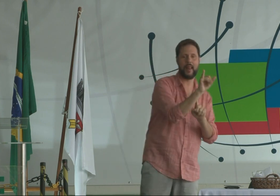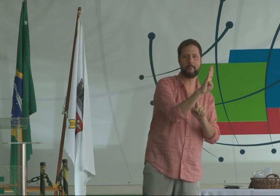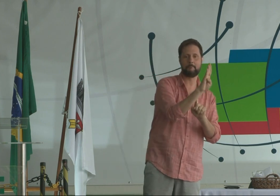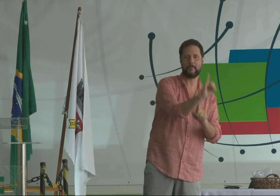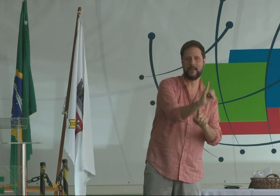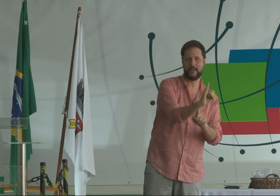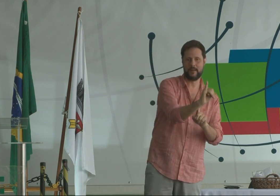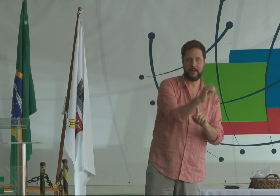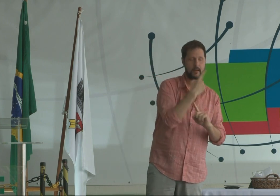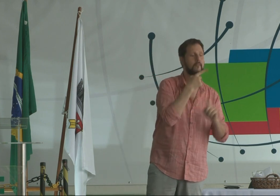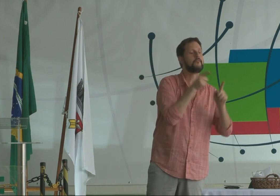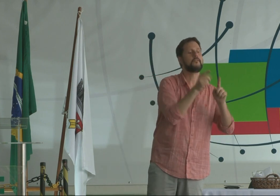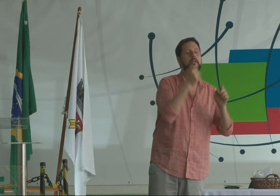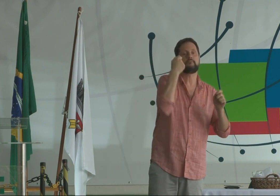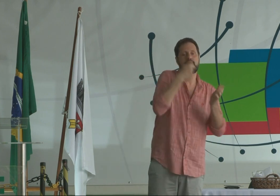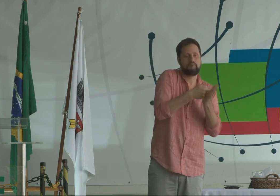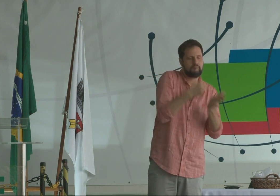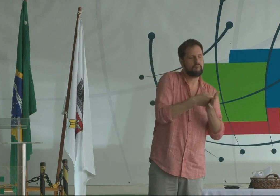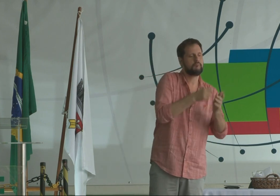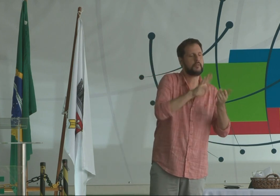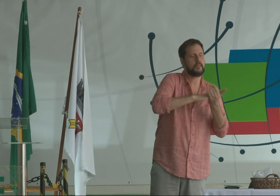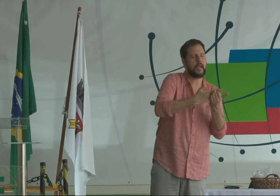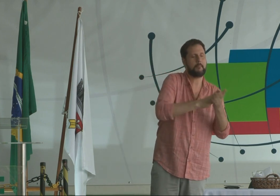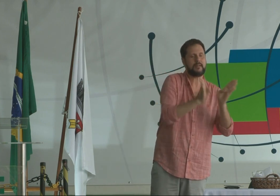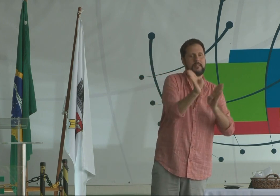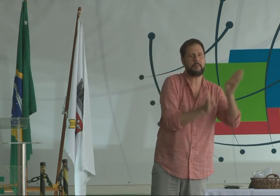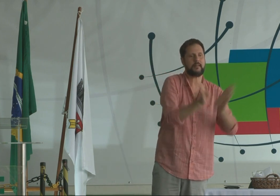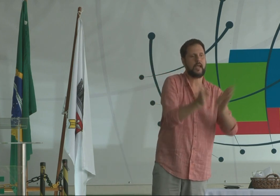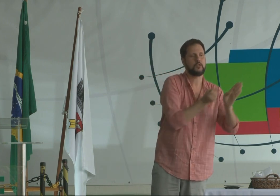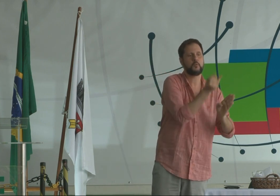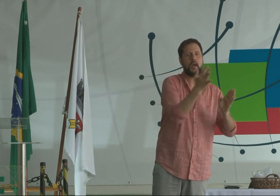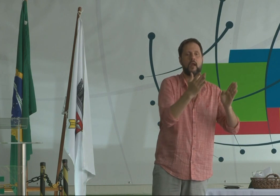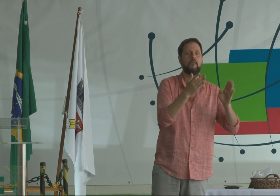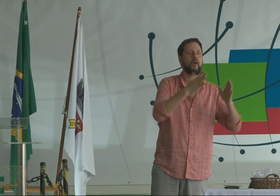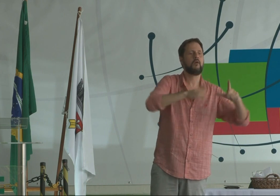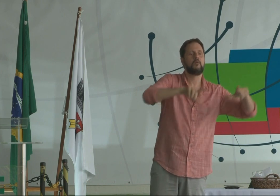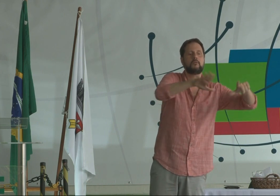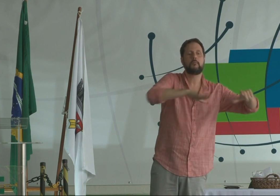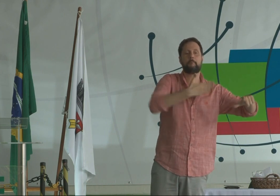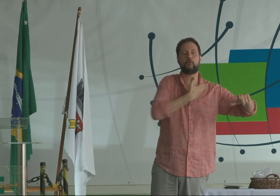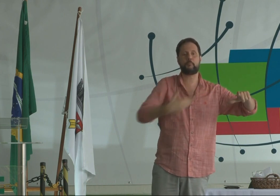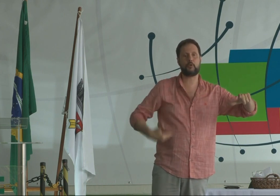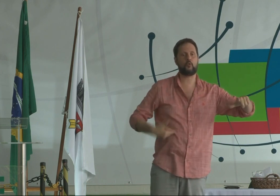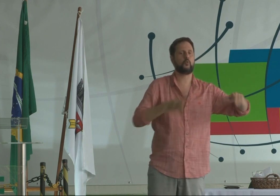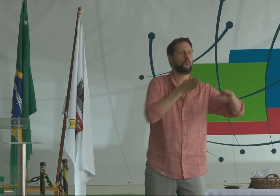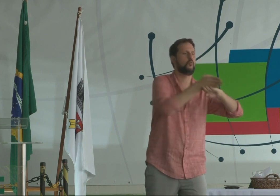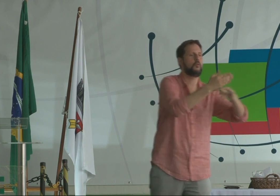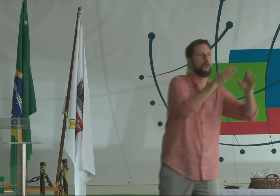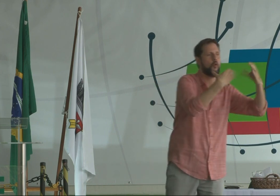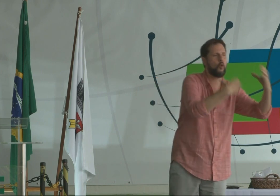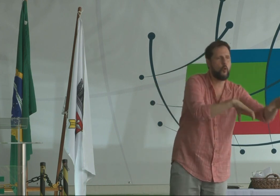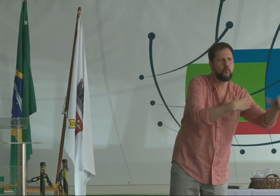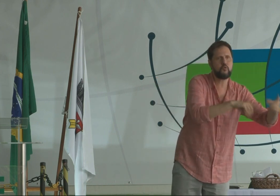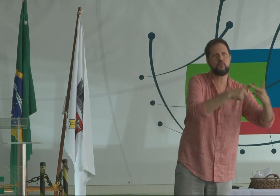a ALB, a Língua de Inclusão, era obrigada a presença de interesse nesses espaços para acessibilidade.